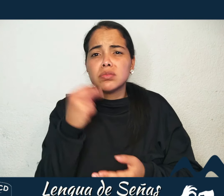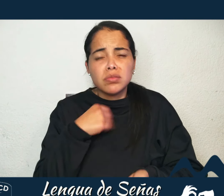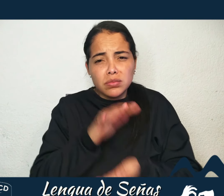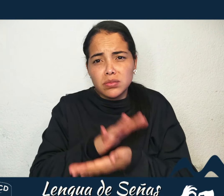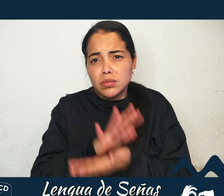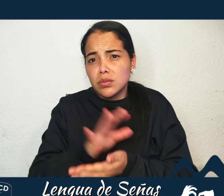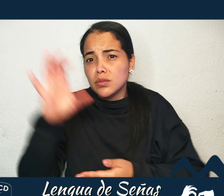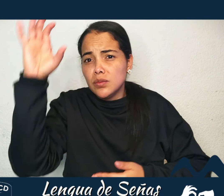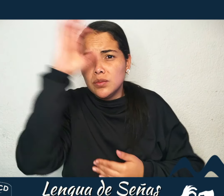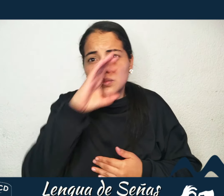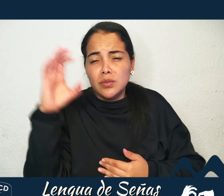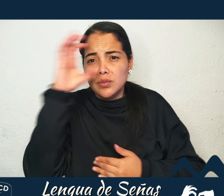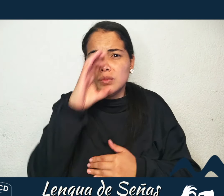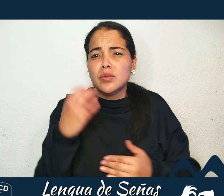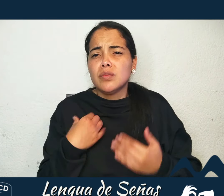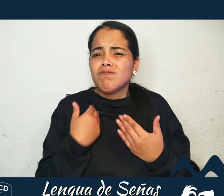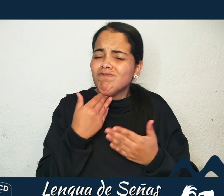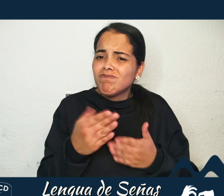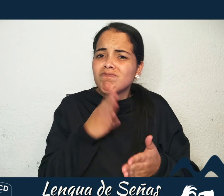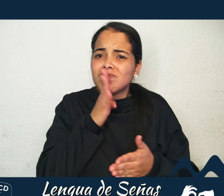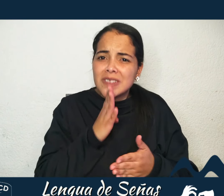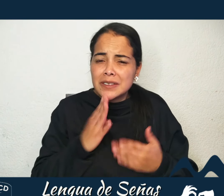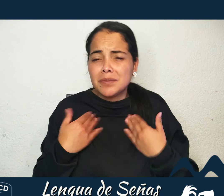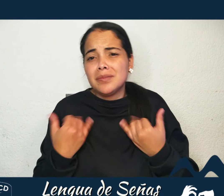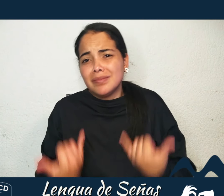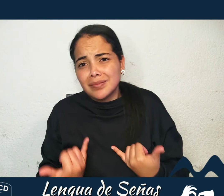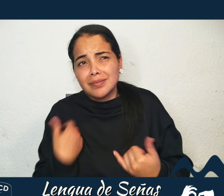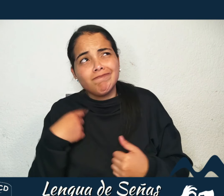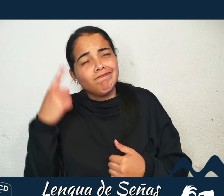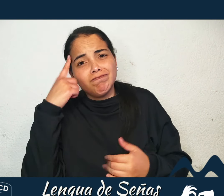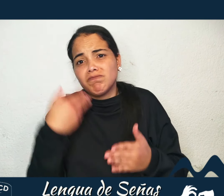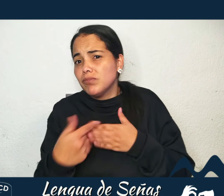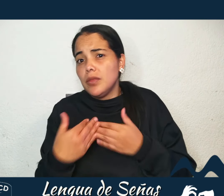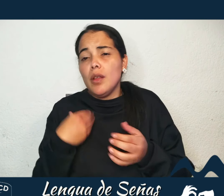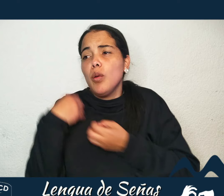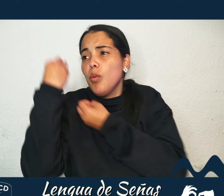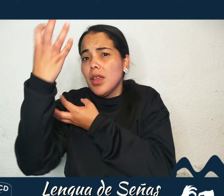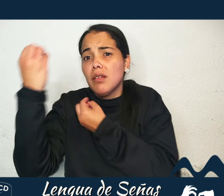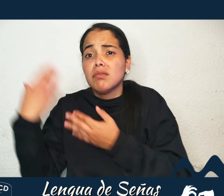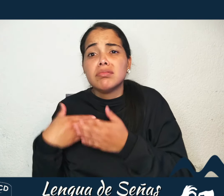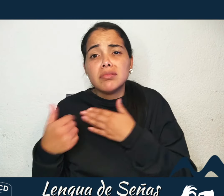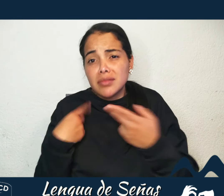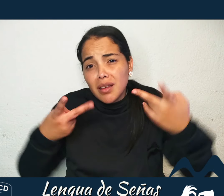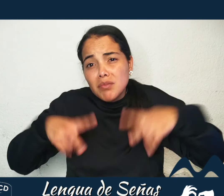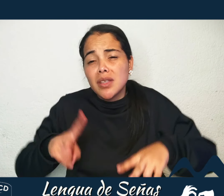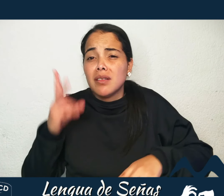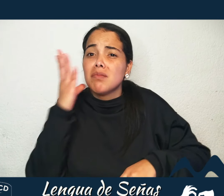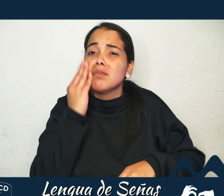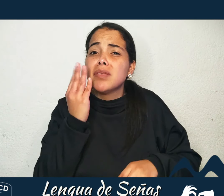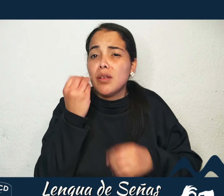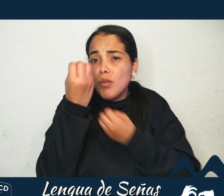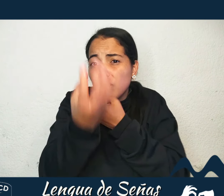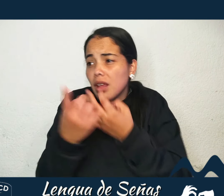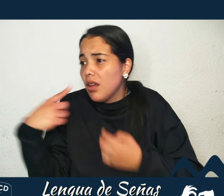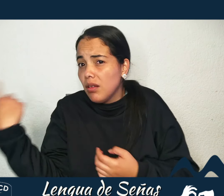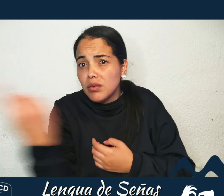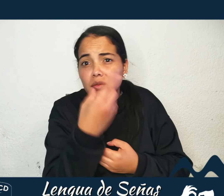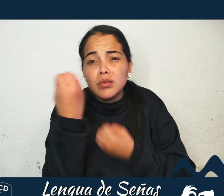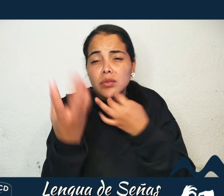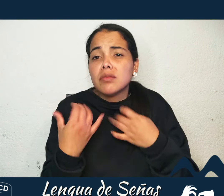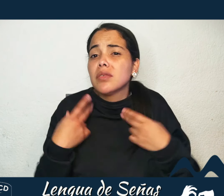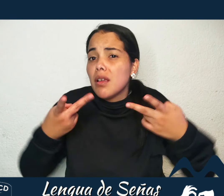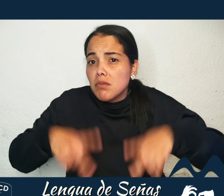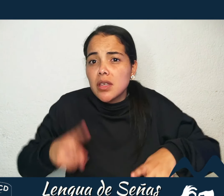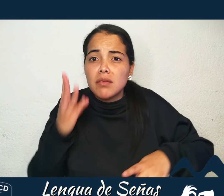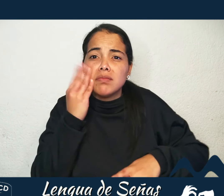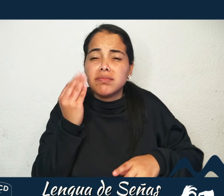decir así, y engreírse diciendo, miren lo que yo viví. Este mensajero que Dios había